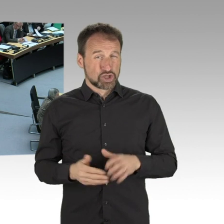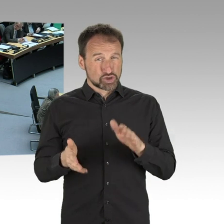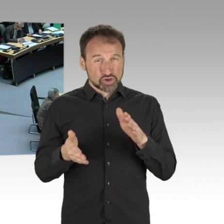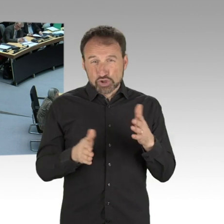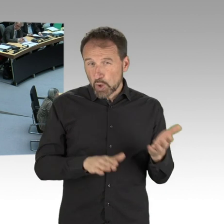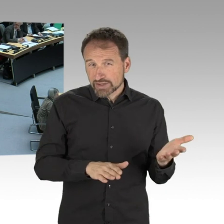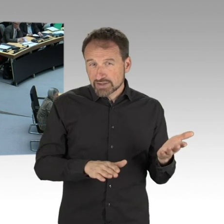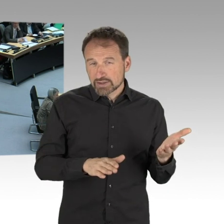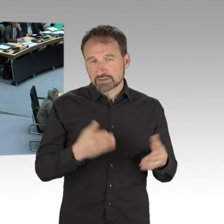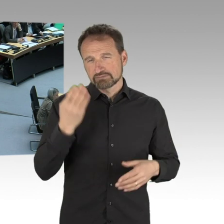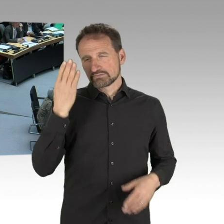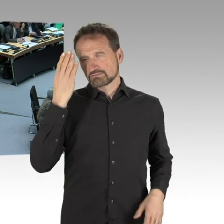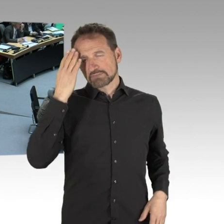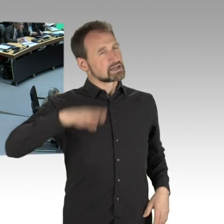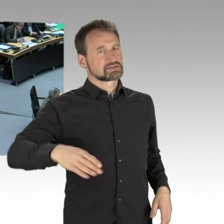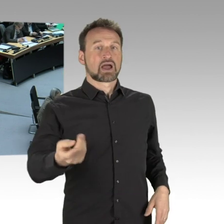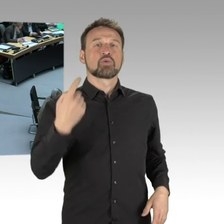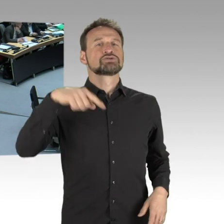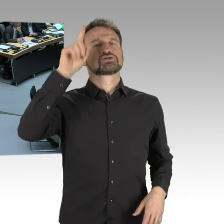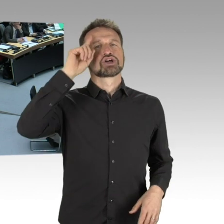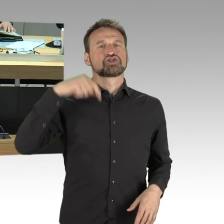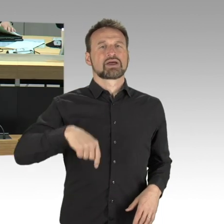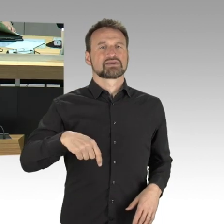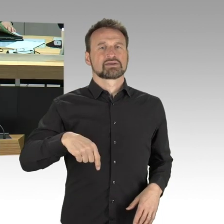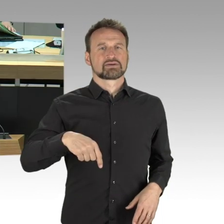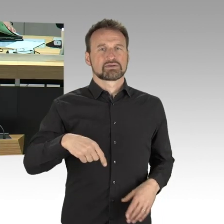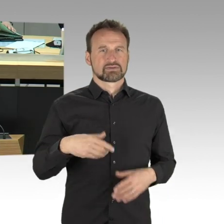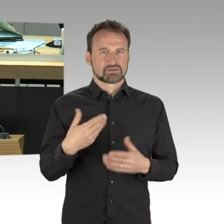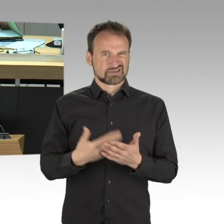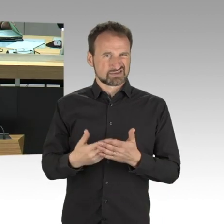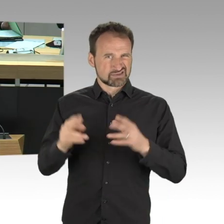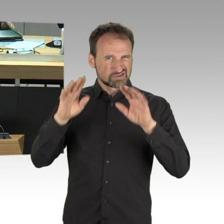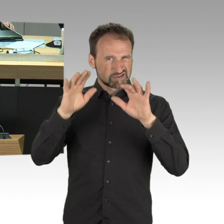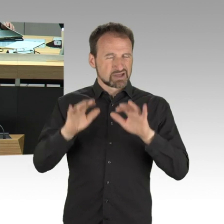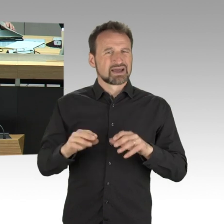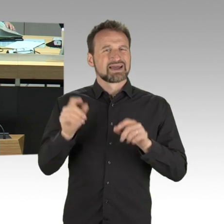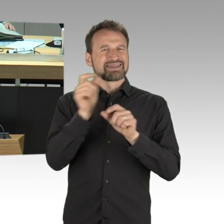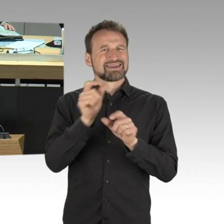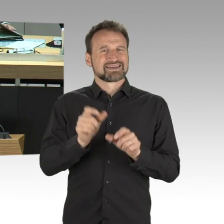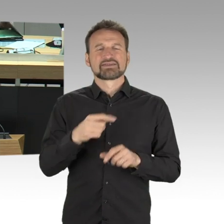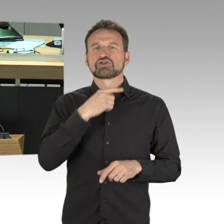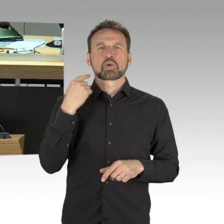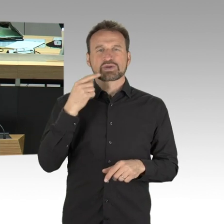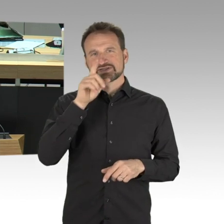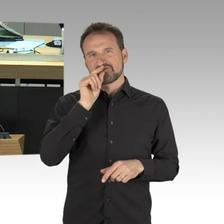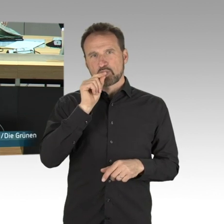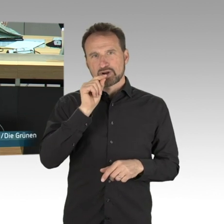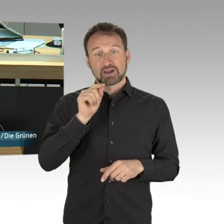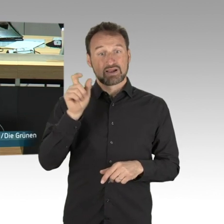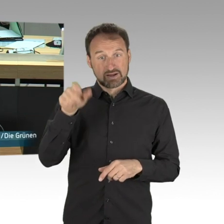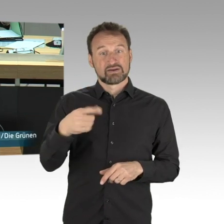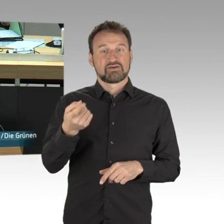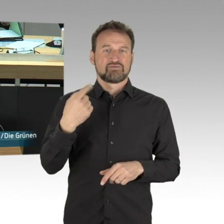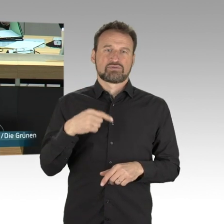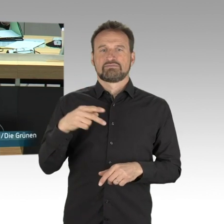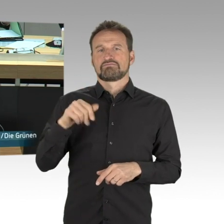Deutschland. Diese Zeile aus dem Gedicht Todesfuge des von den Nationalsozialisten verfolgten Lyrikers Paul Celan wurde